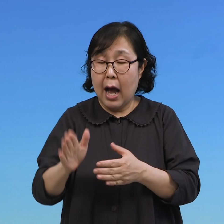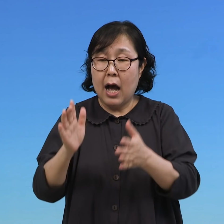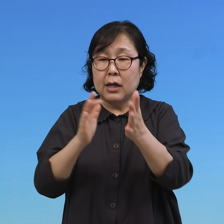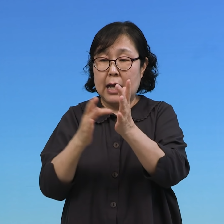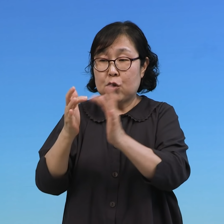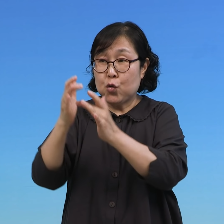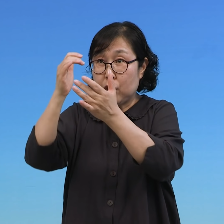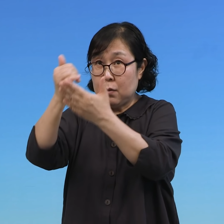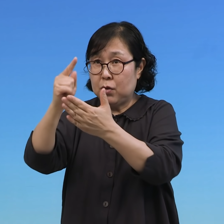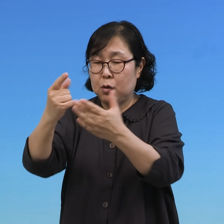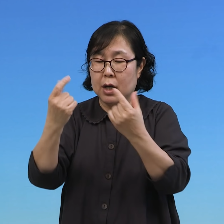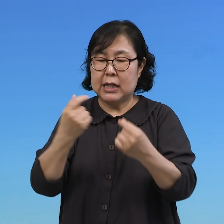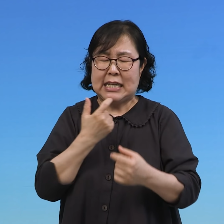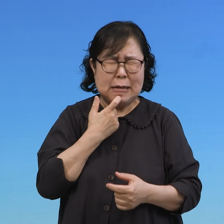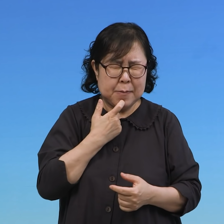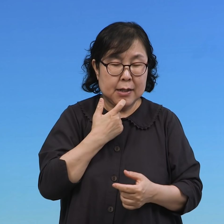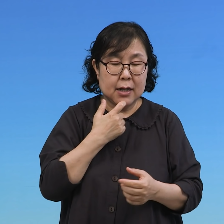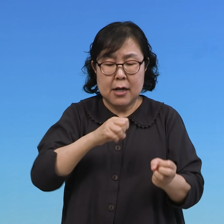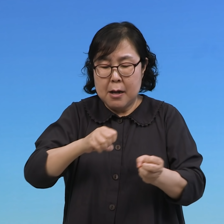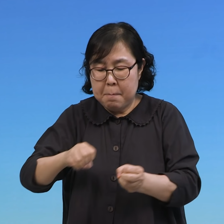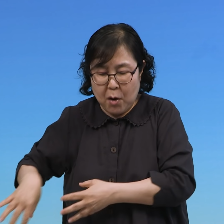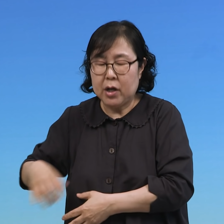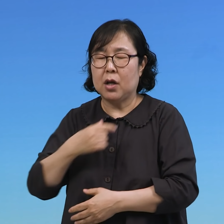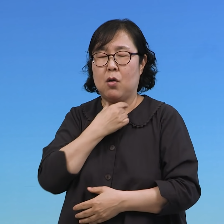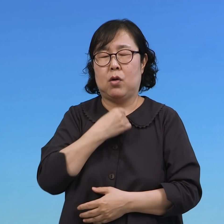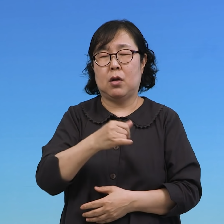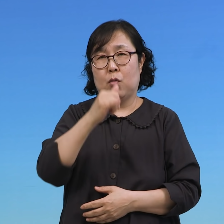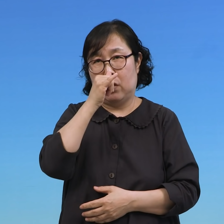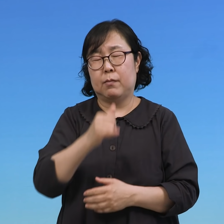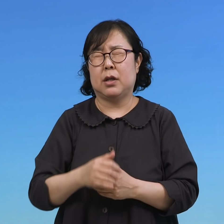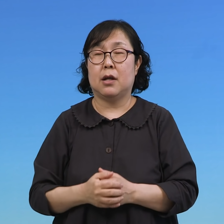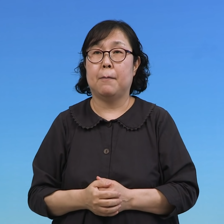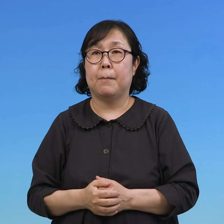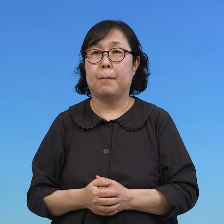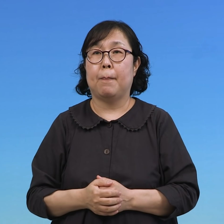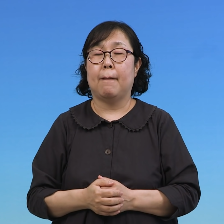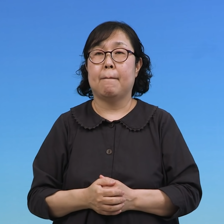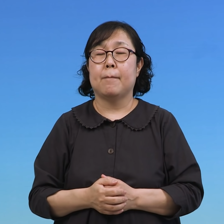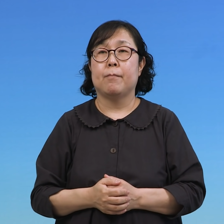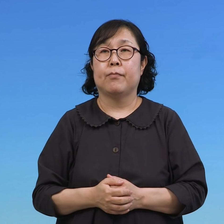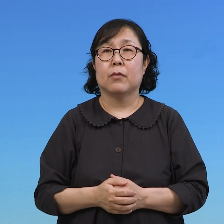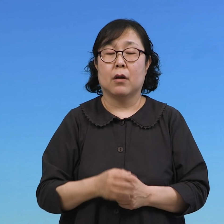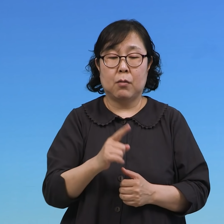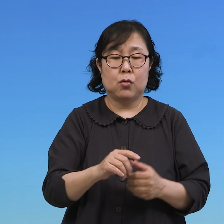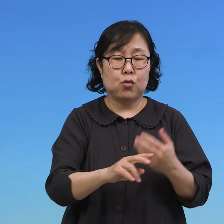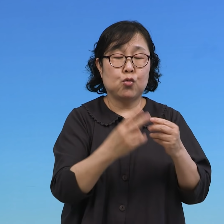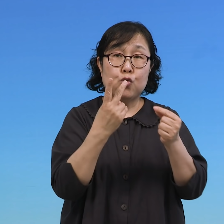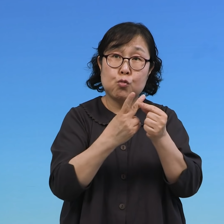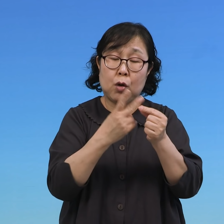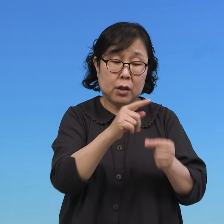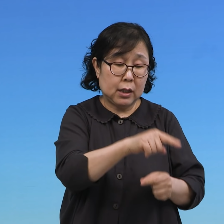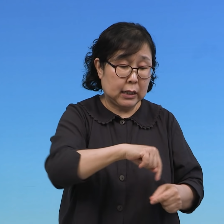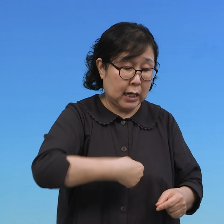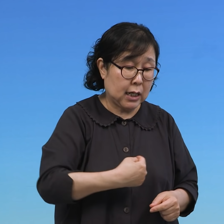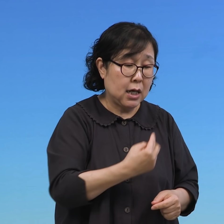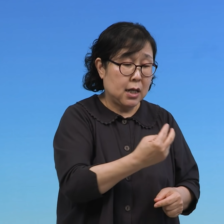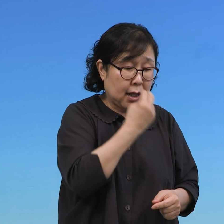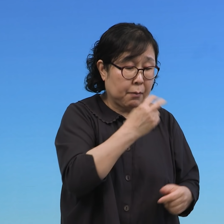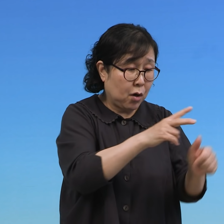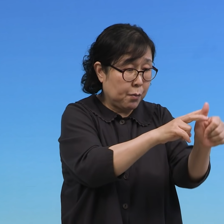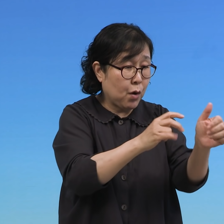주님이 우리에게 요구하고 계시다는 거예요. 자, 그러면 그 뒤에 나오는 자기의 생명을 미워한다는 말씀은